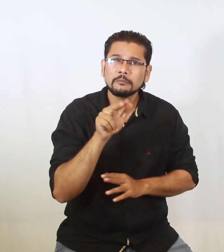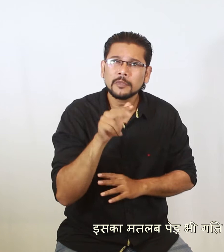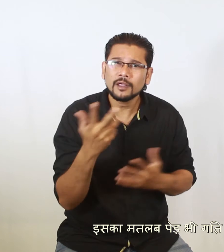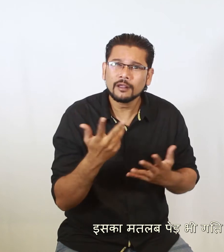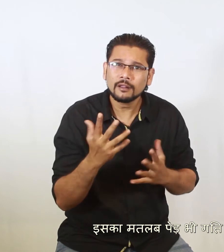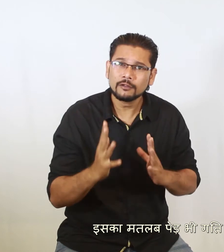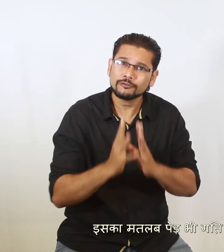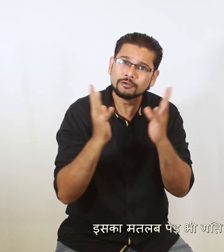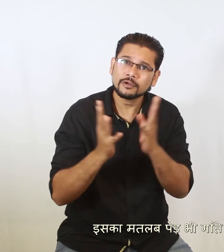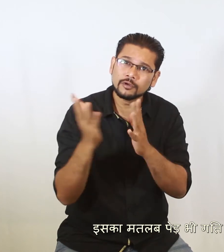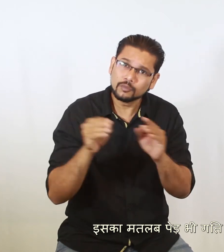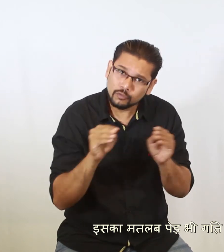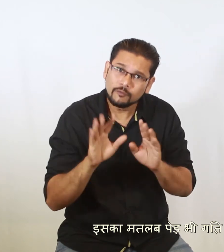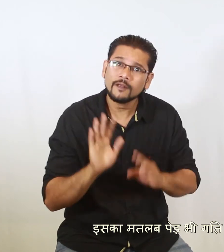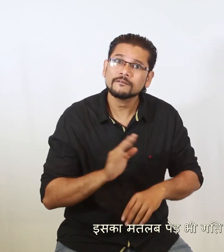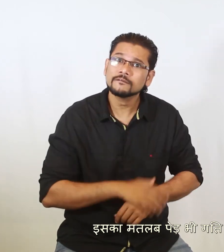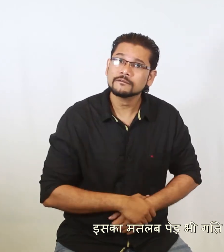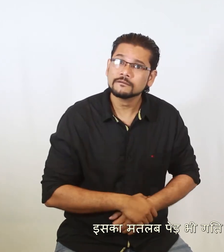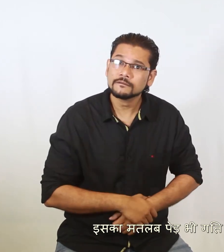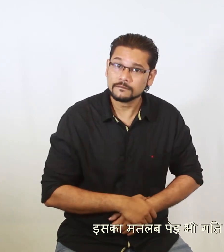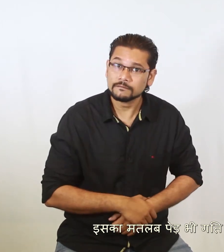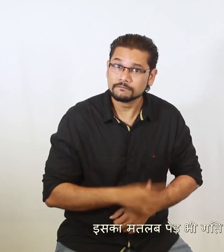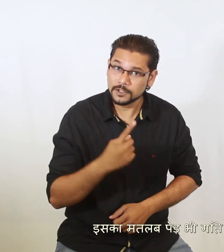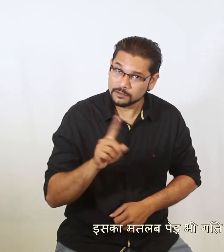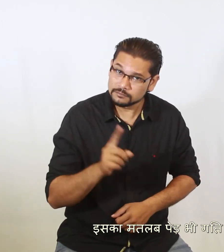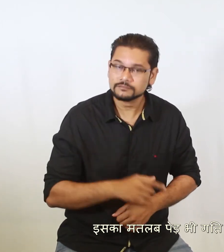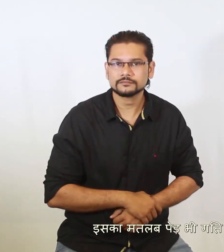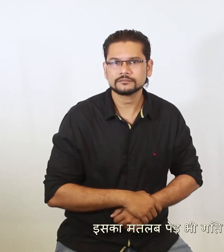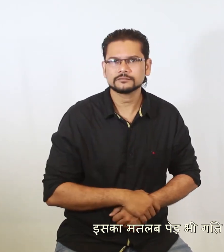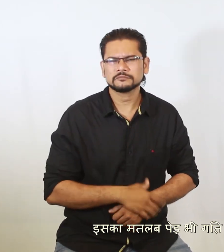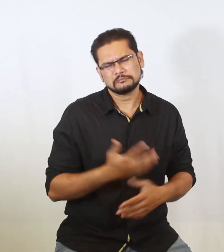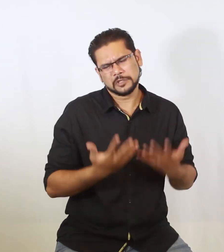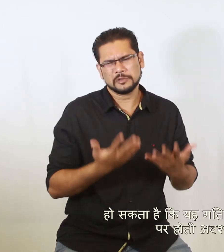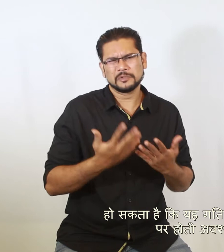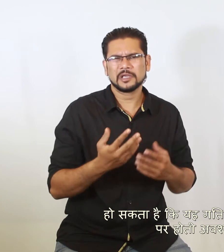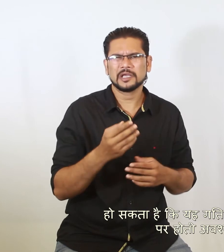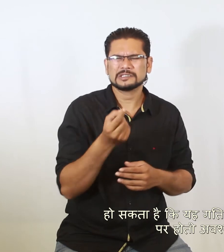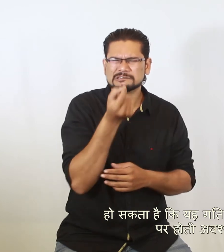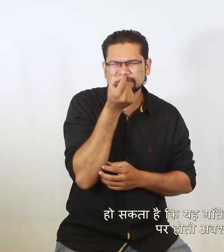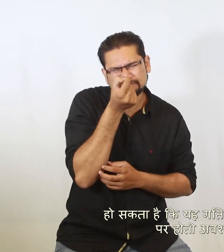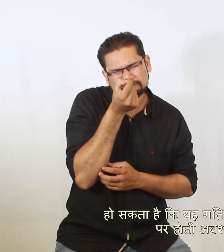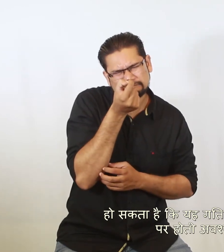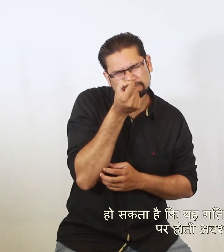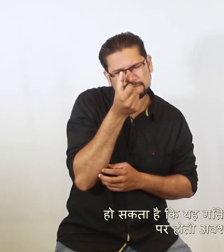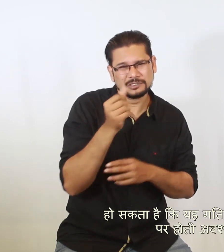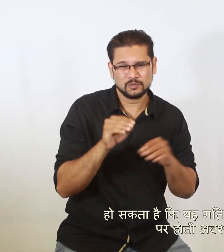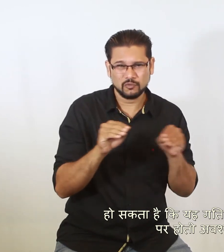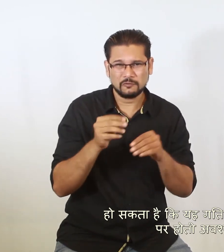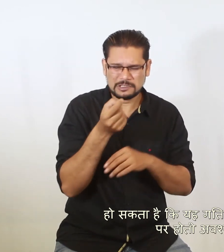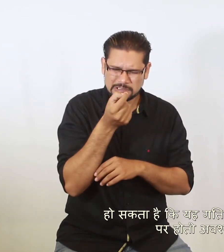इसका मतलब पेड़ भी गती में होते हैं, है न? हो सकता है कि ये गती बहुत धीमी हो, पर